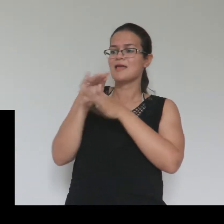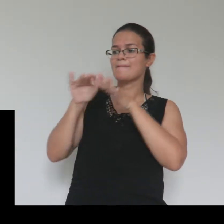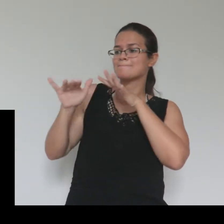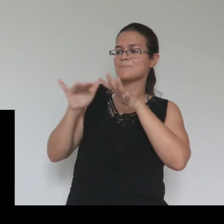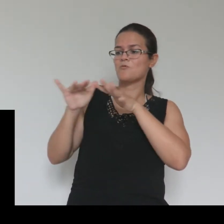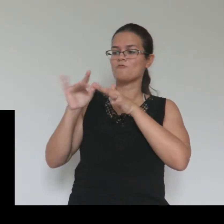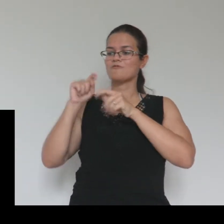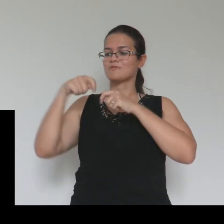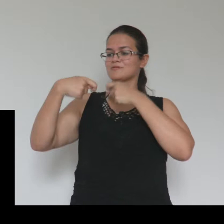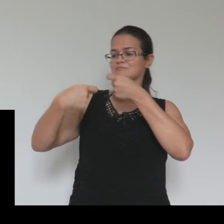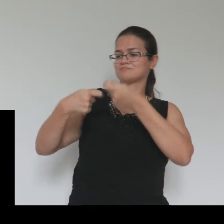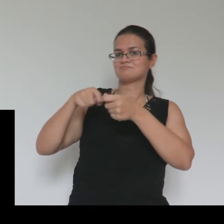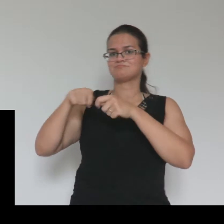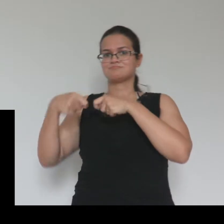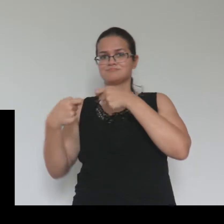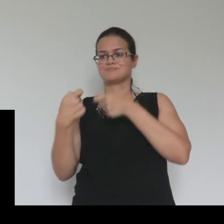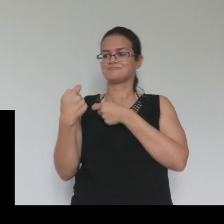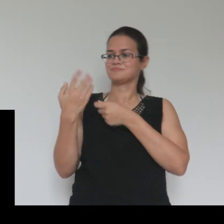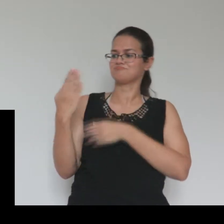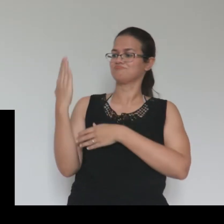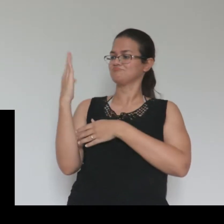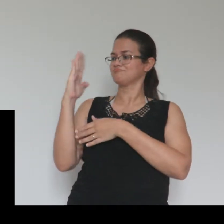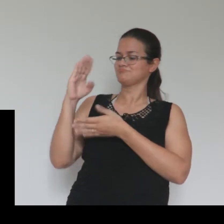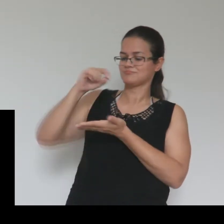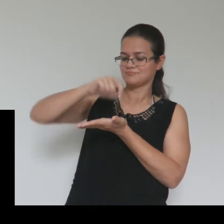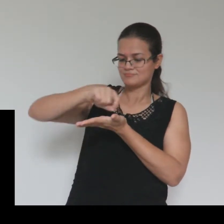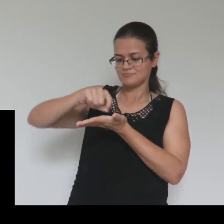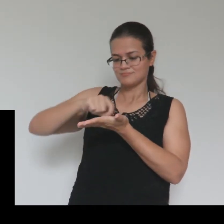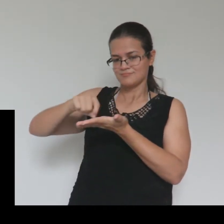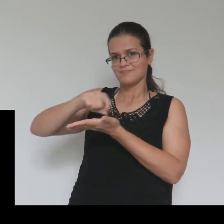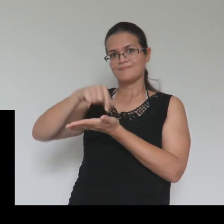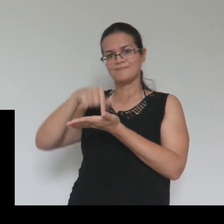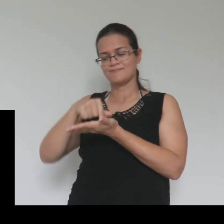sinais, e